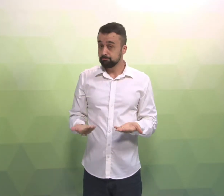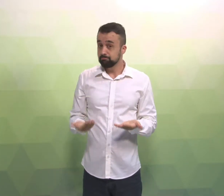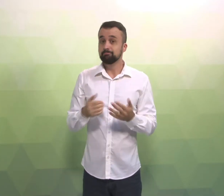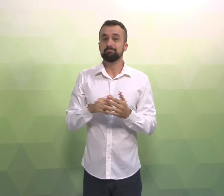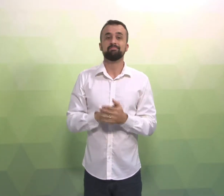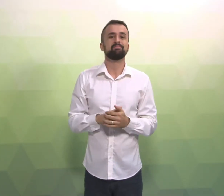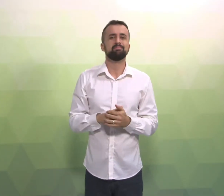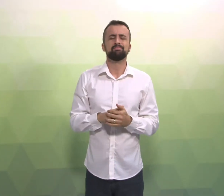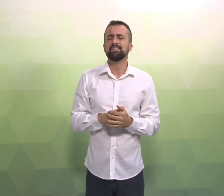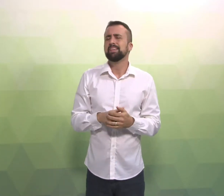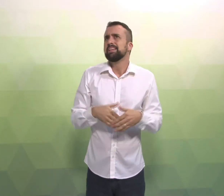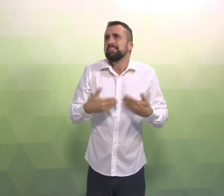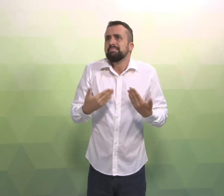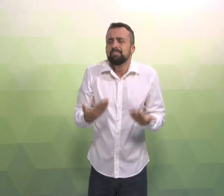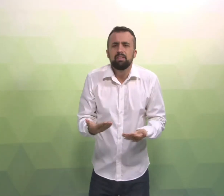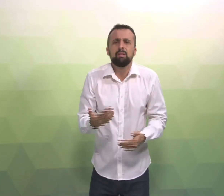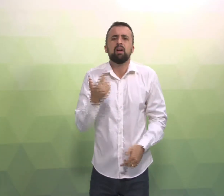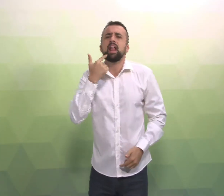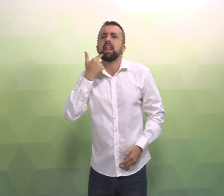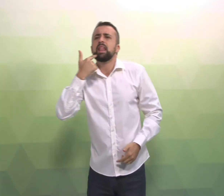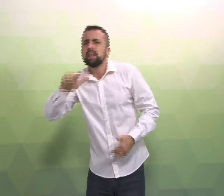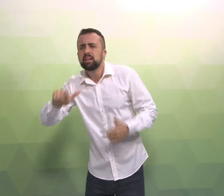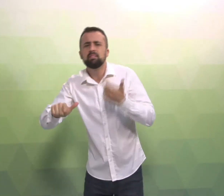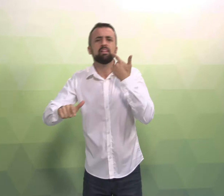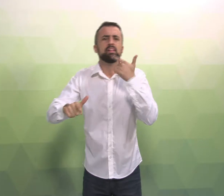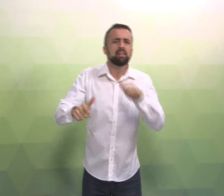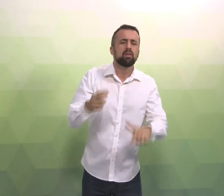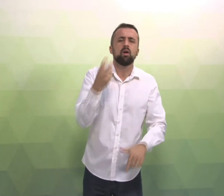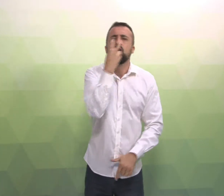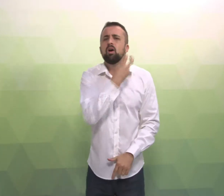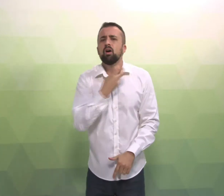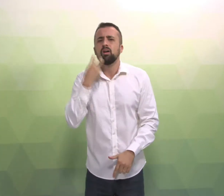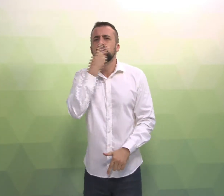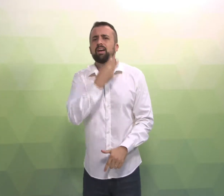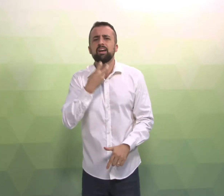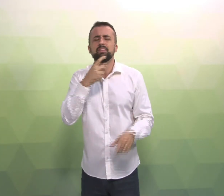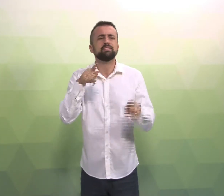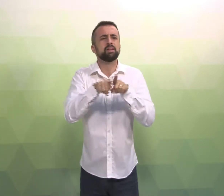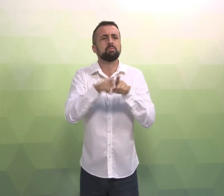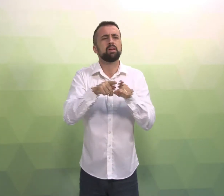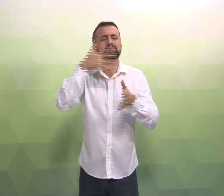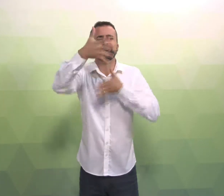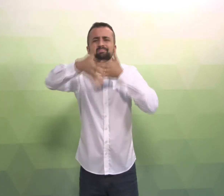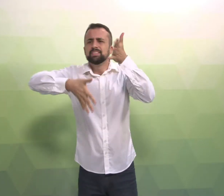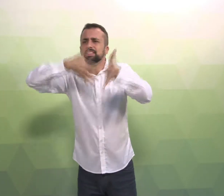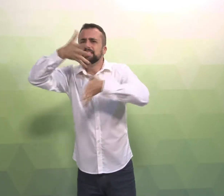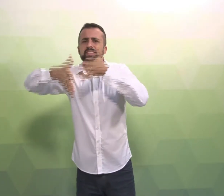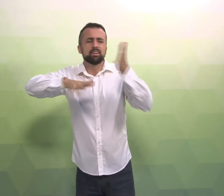inglesa. E assim com as várias línguas orais e de sinais ao redor do mundo.